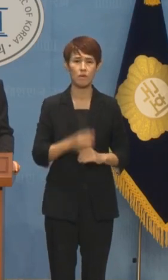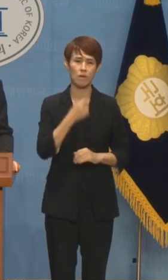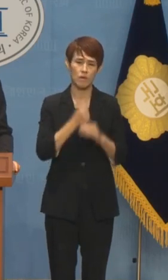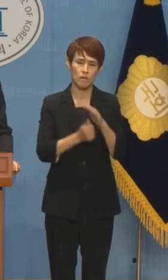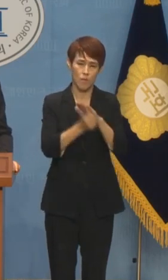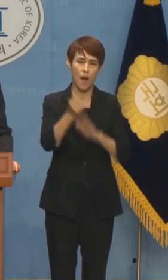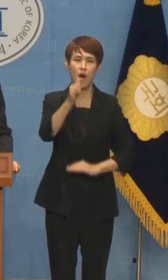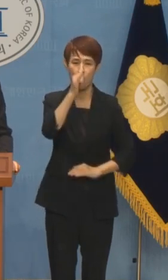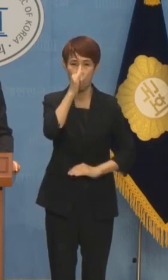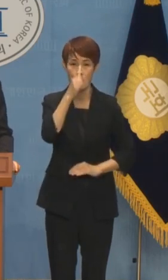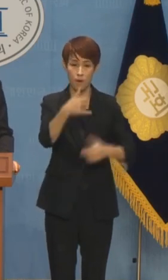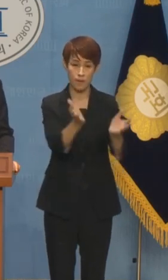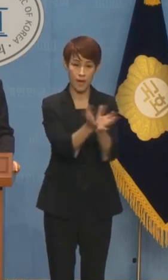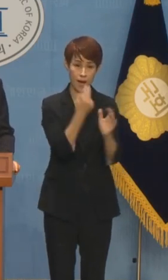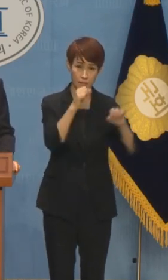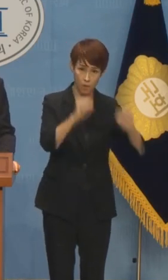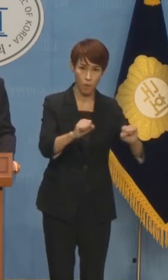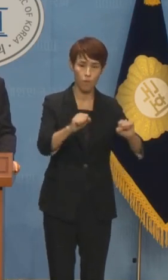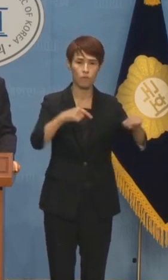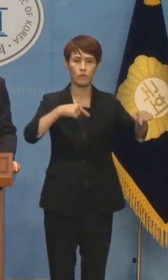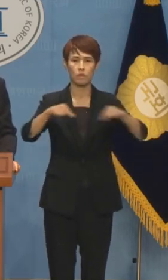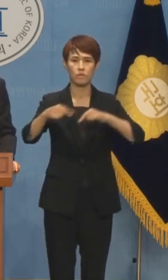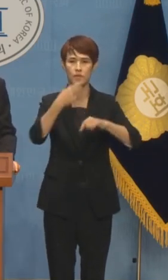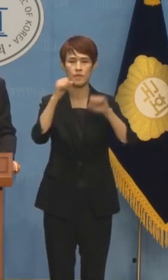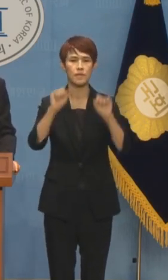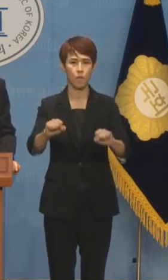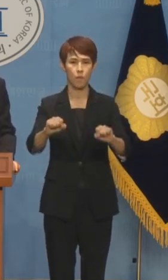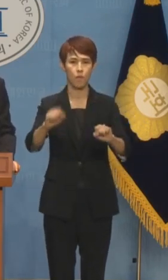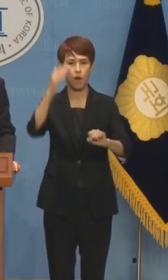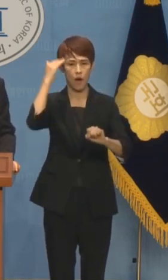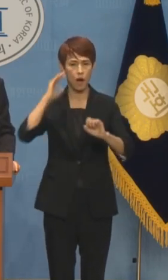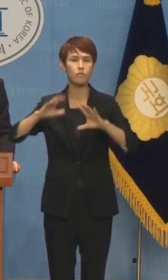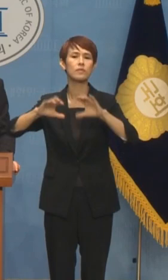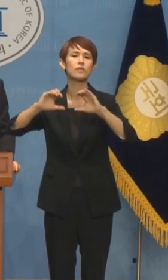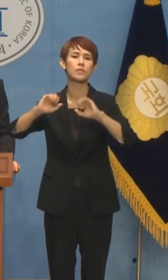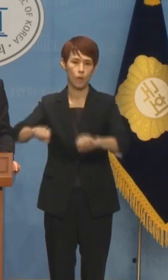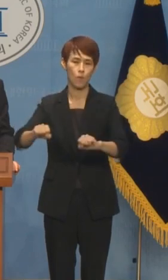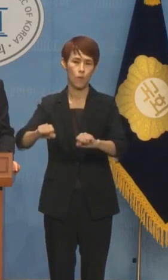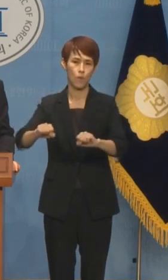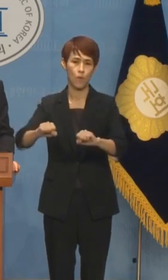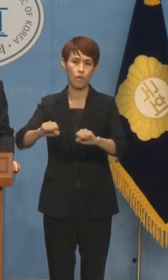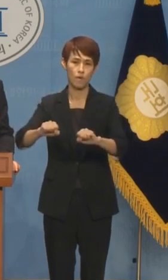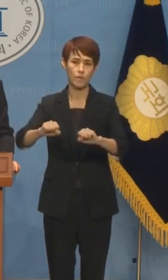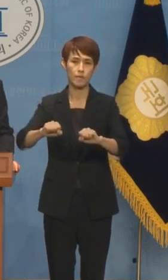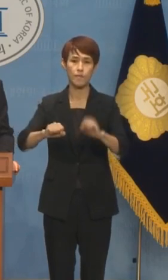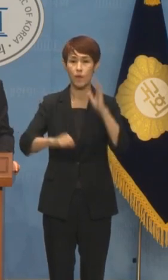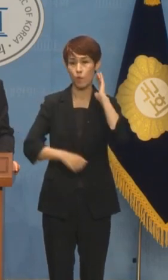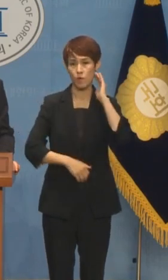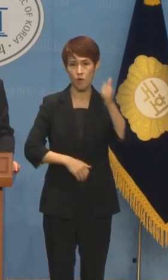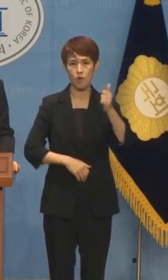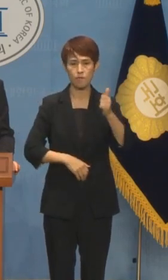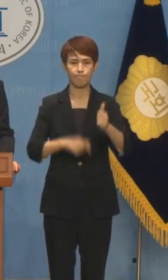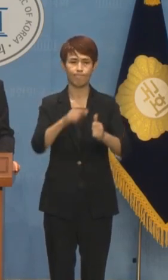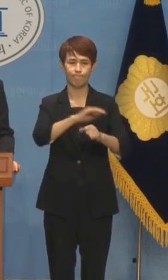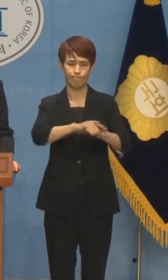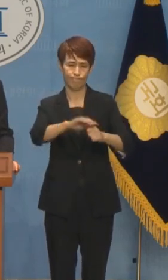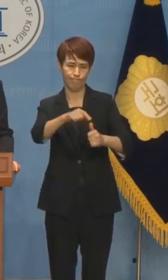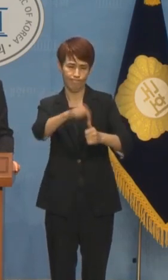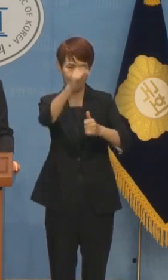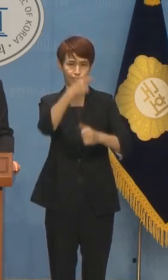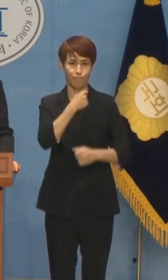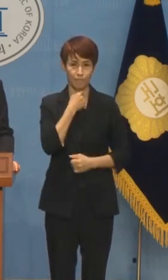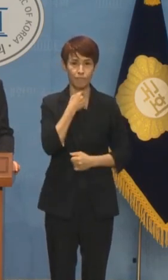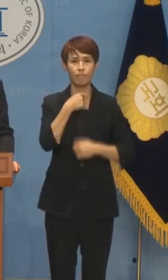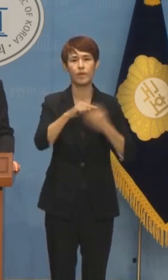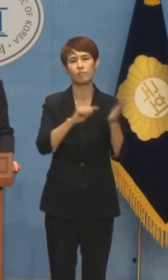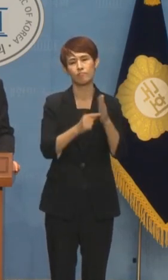당이 살고 정치가 살고 대한민국이 살고 제대로 된 대통령을 우리 손으로 만들고 싶다는 소망이